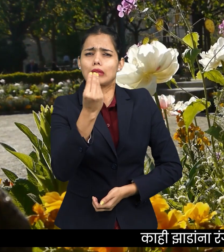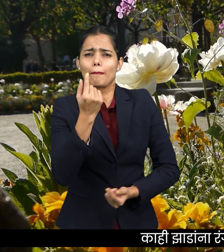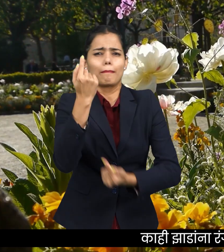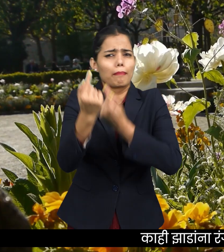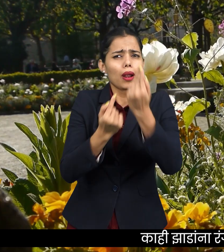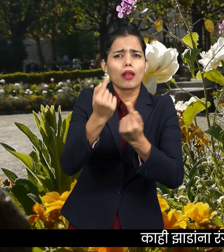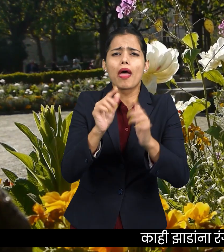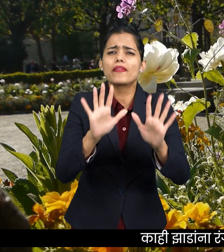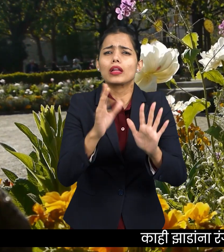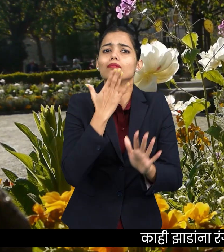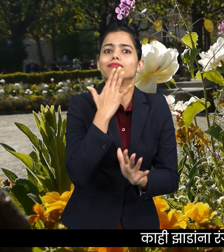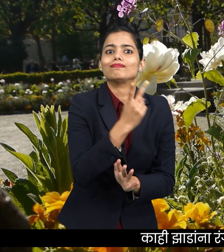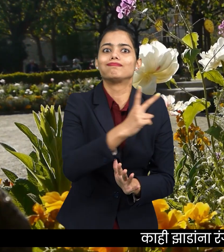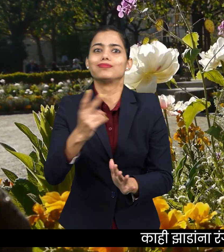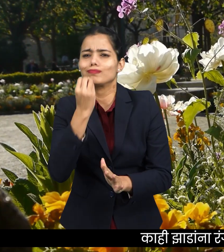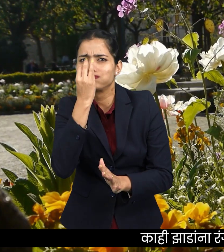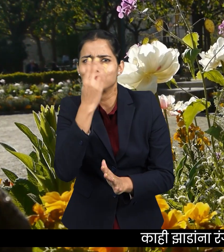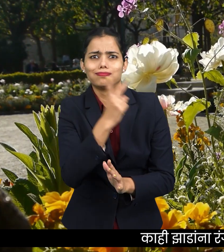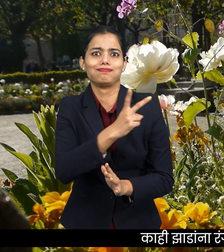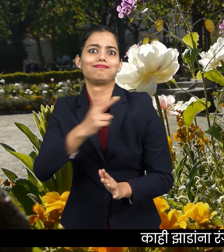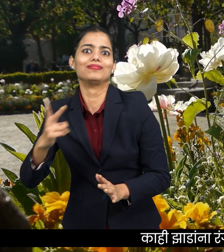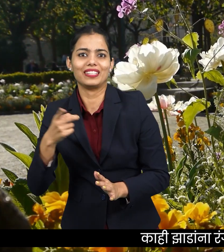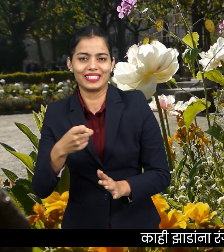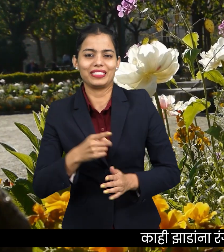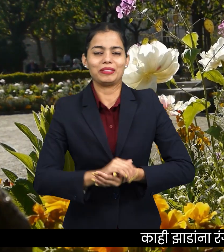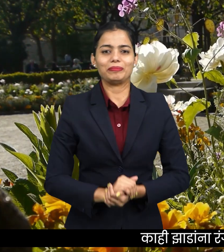काही झाडांना रंगबिरंगी फुले असतात.